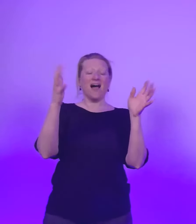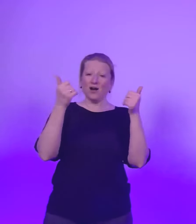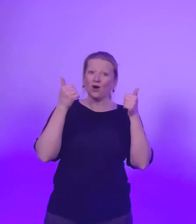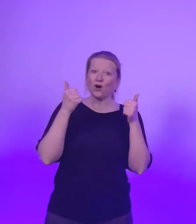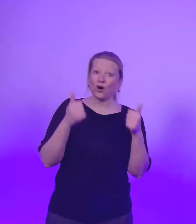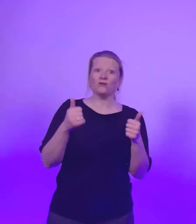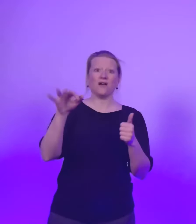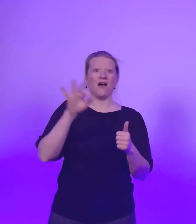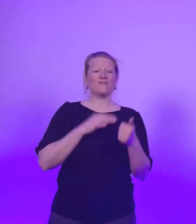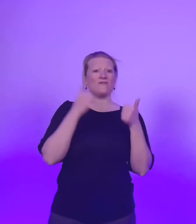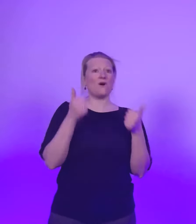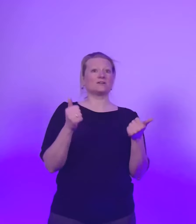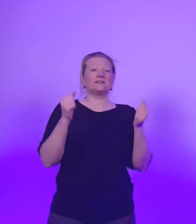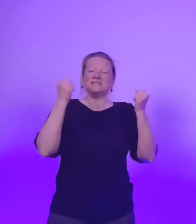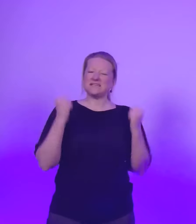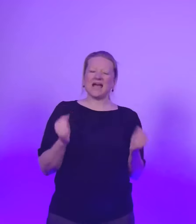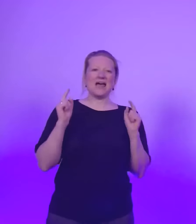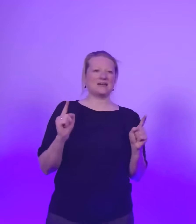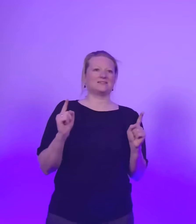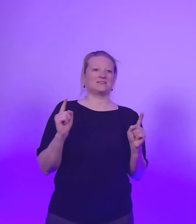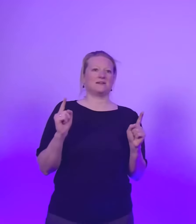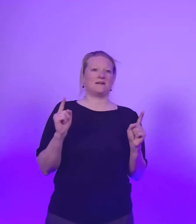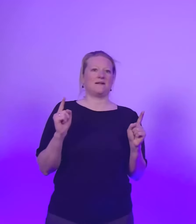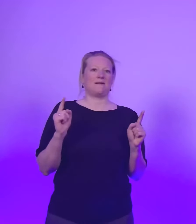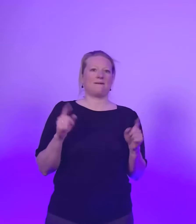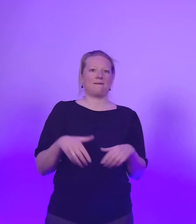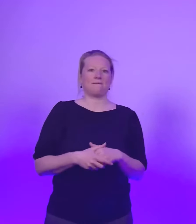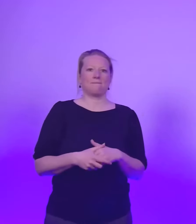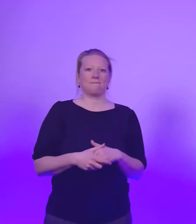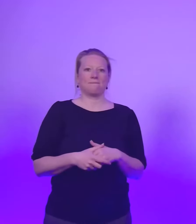Hij is goed! Yes! Joepie!